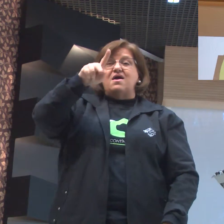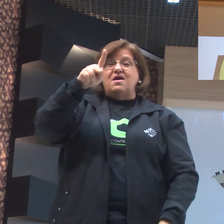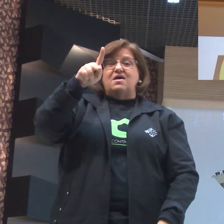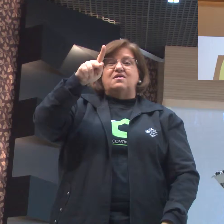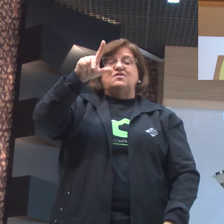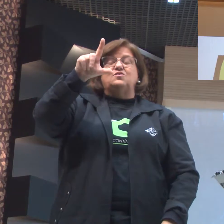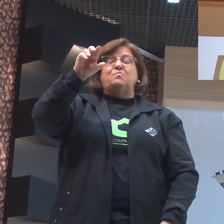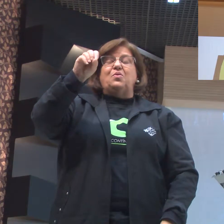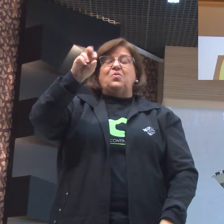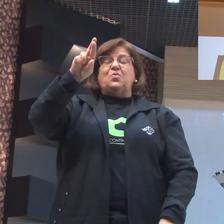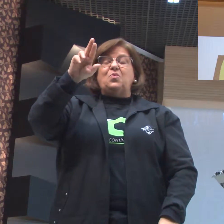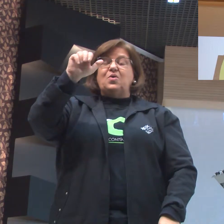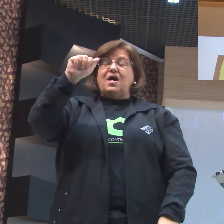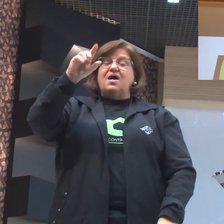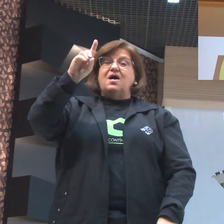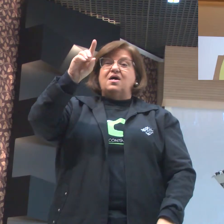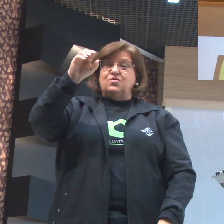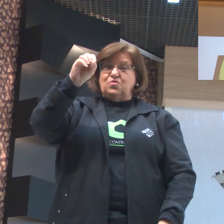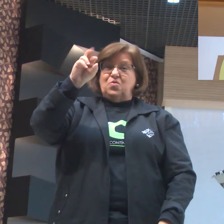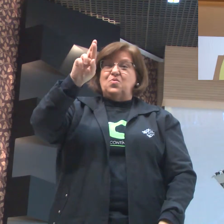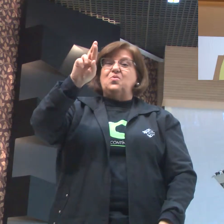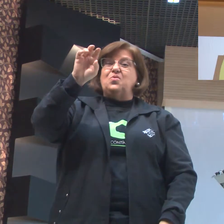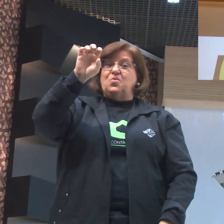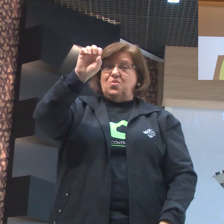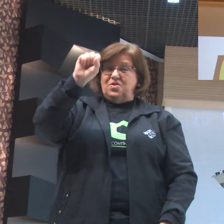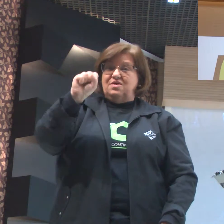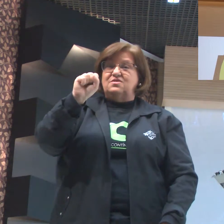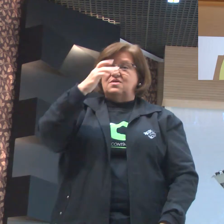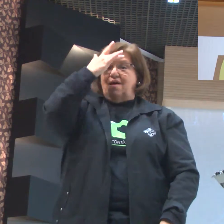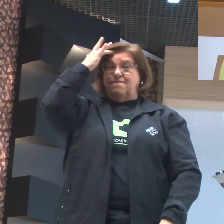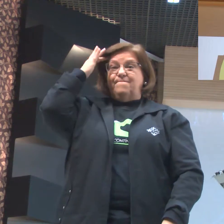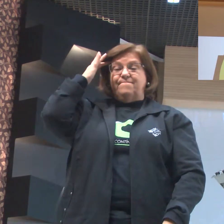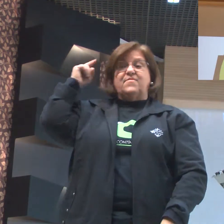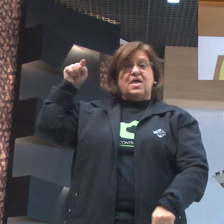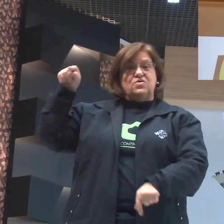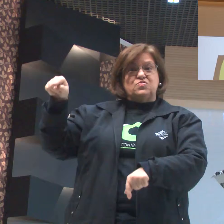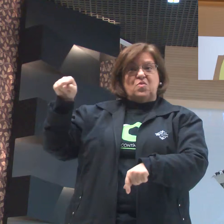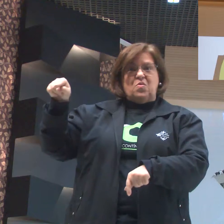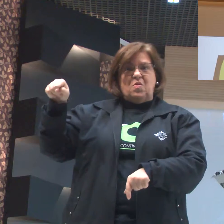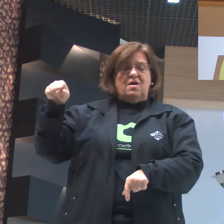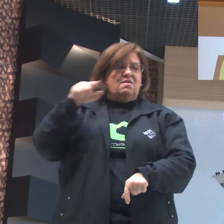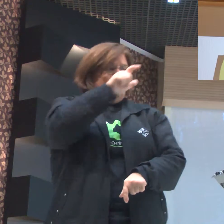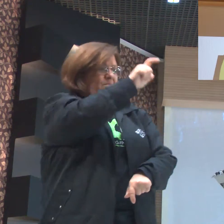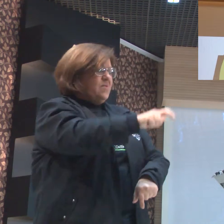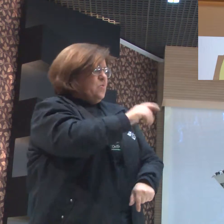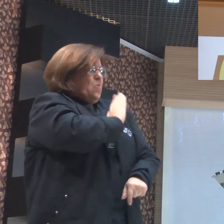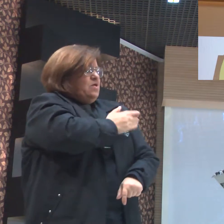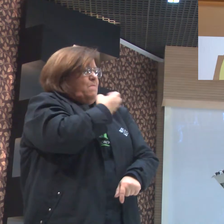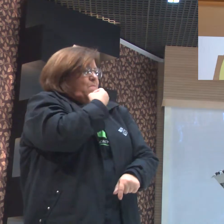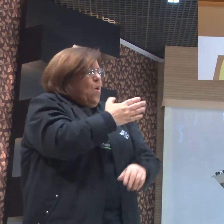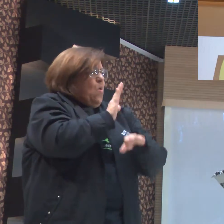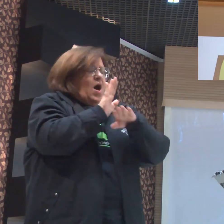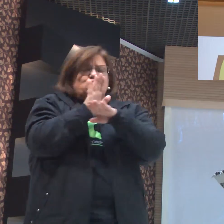Entretanto, por causa dos exploradores, nós não podemos nos tornar insensíveis às pessoas verdadeiramente